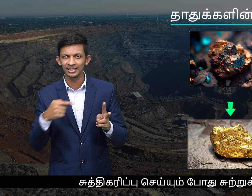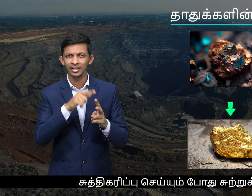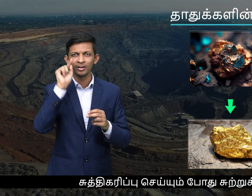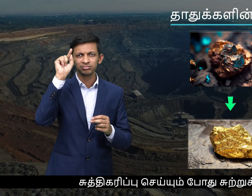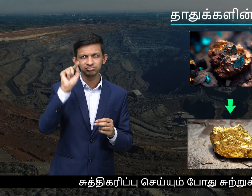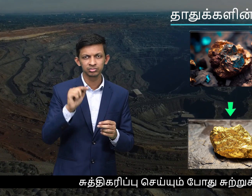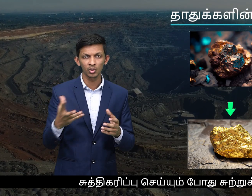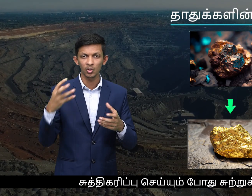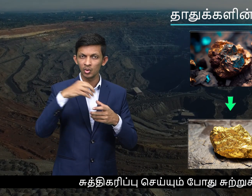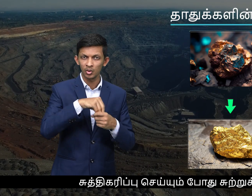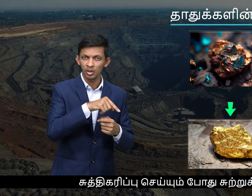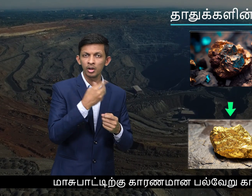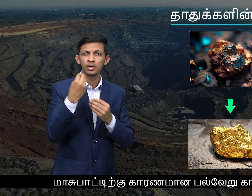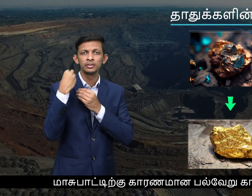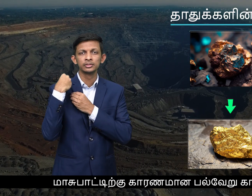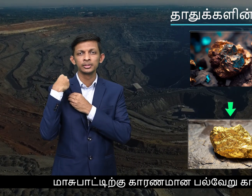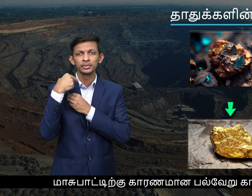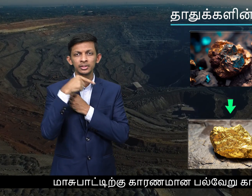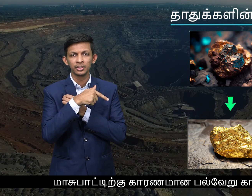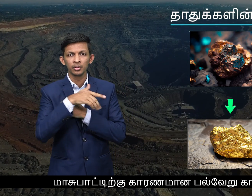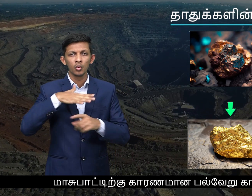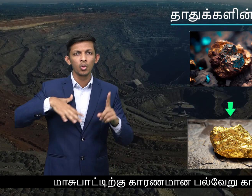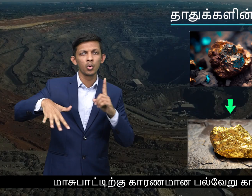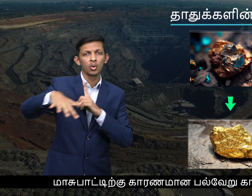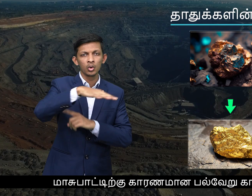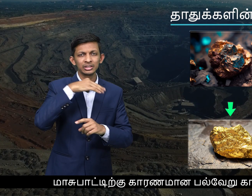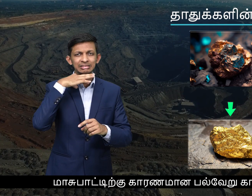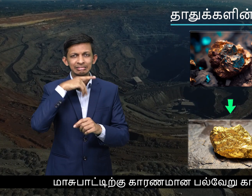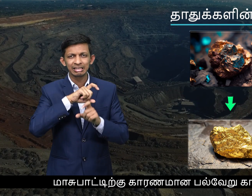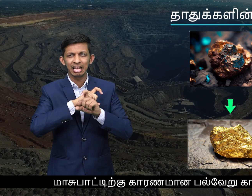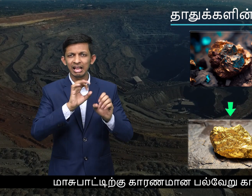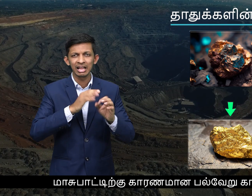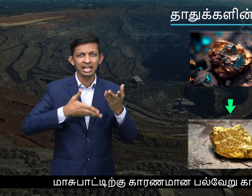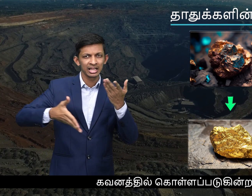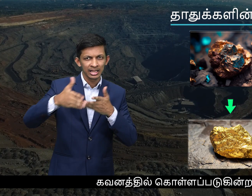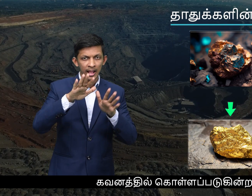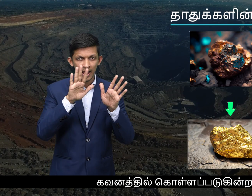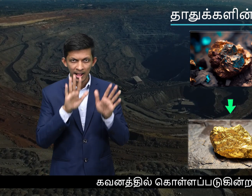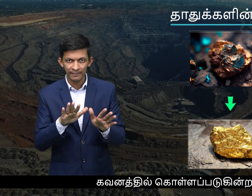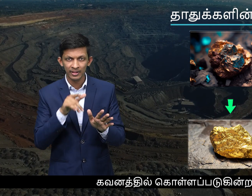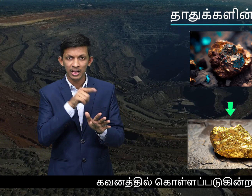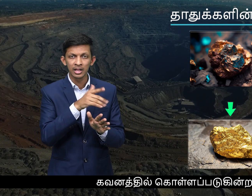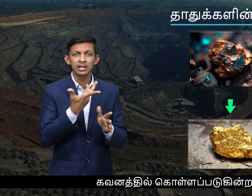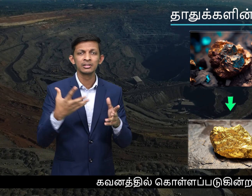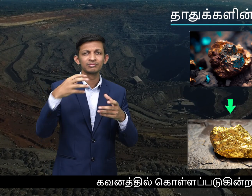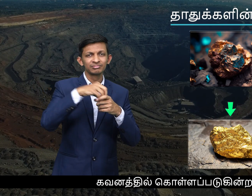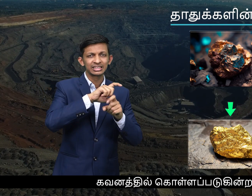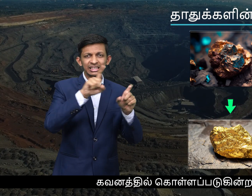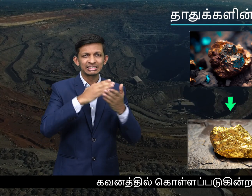சுத்திகரிப்பு செய்யும் போது சுற்றுச்சூழல் மாசுபாட்டிற்கு காரணமான பல்வேறு காரணிகளும் கவனத்தில்